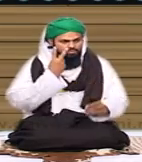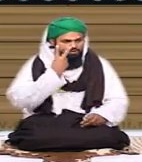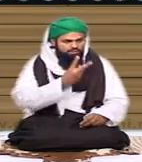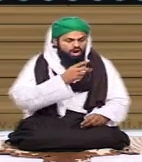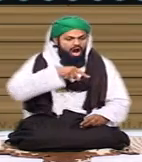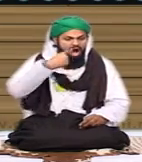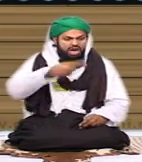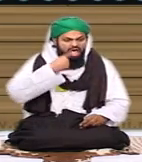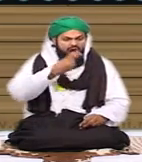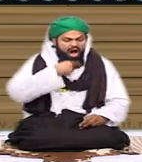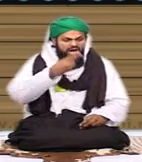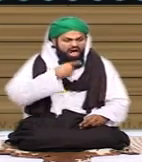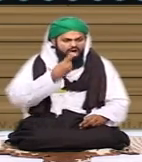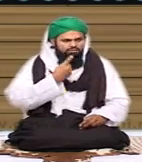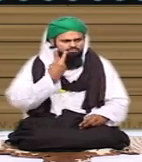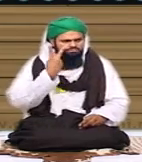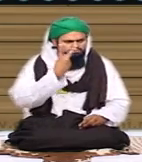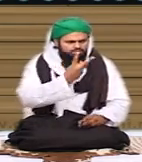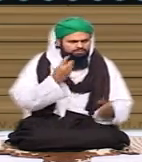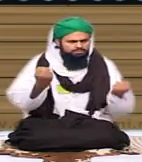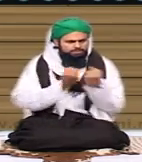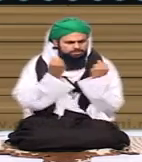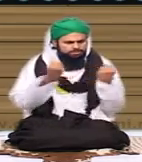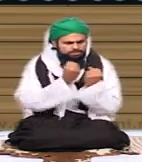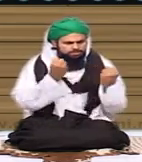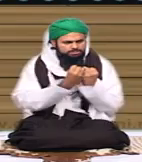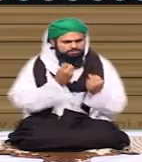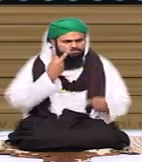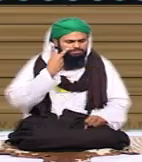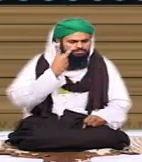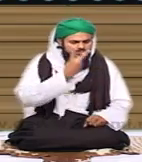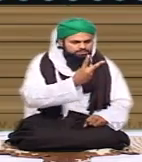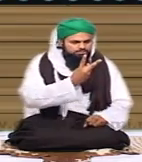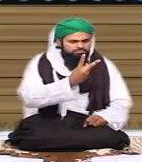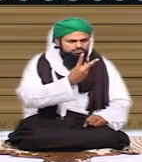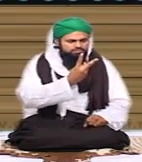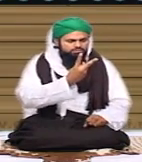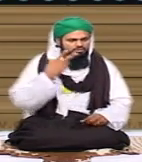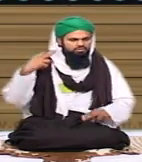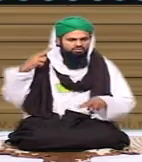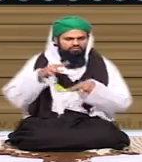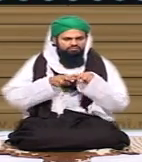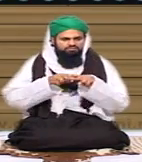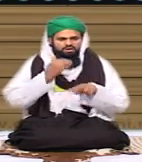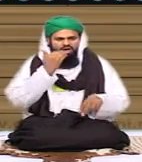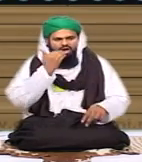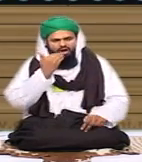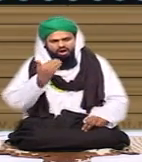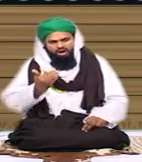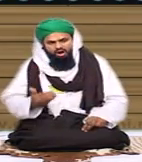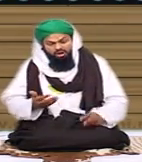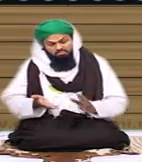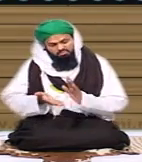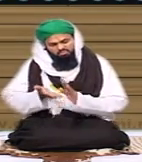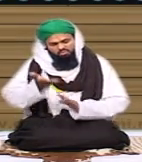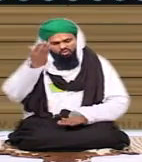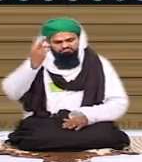ये मलकुल मौत गालियां बकता, लड़ता झगड़ता पाते होंगे, उस वक्त न जाने क्या कहते